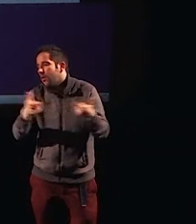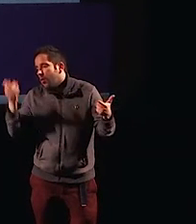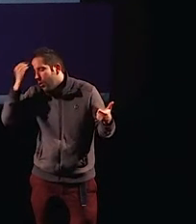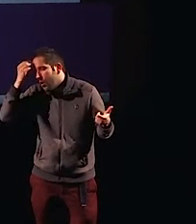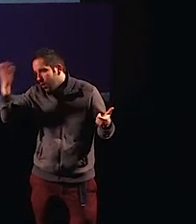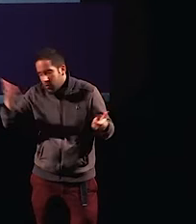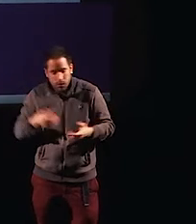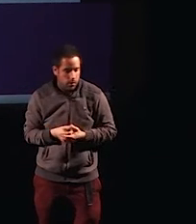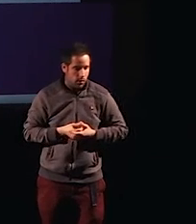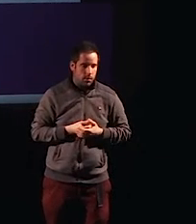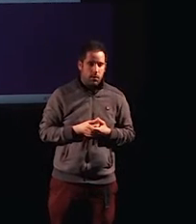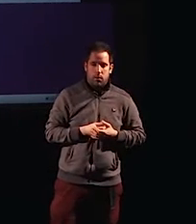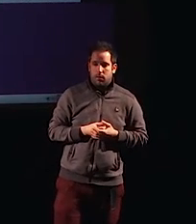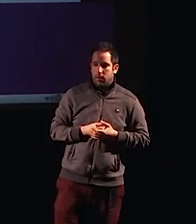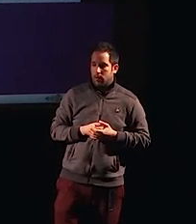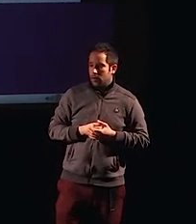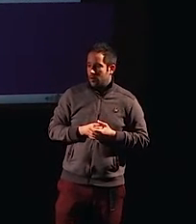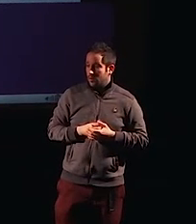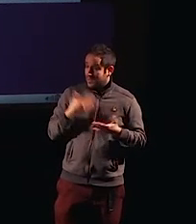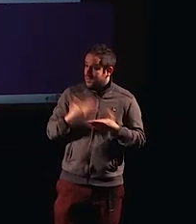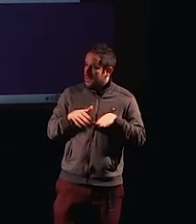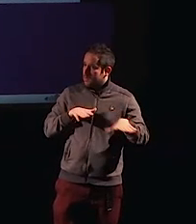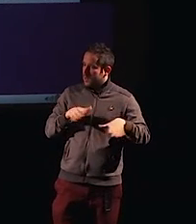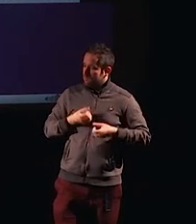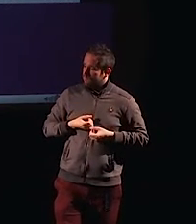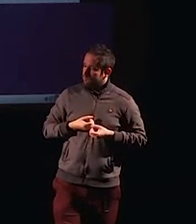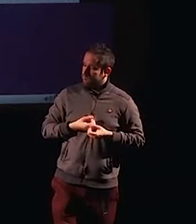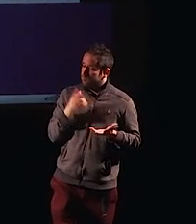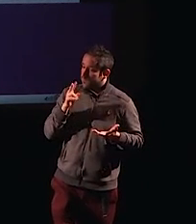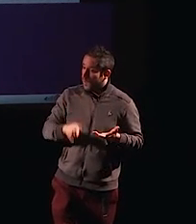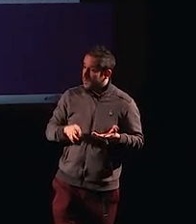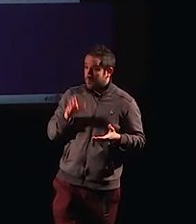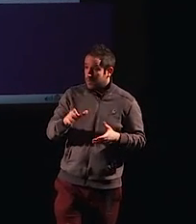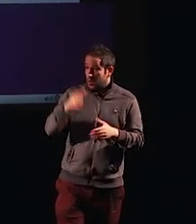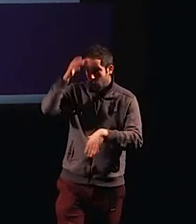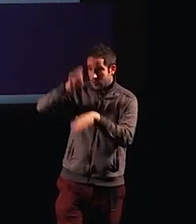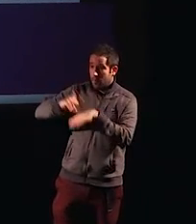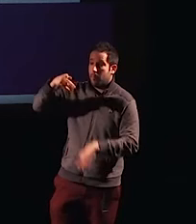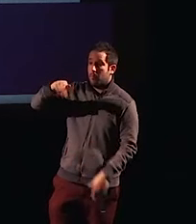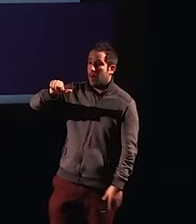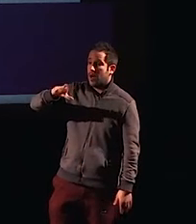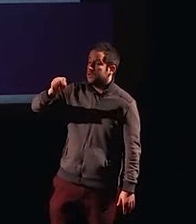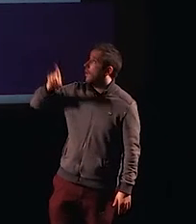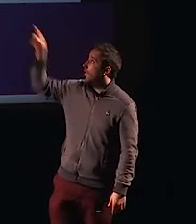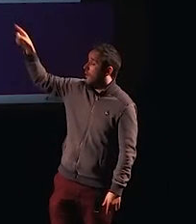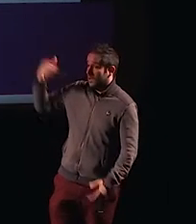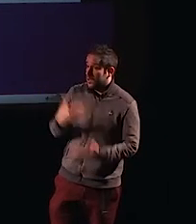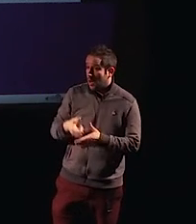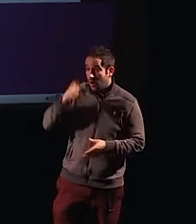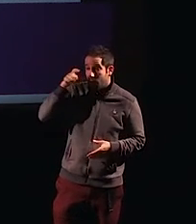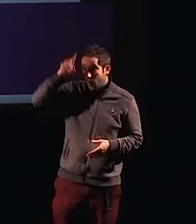voyez. Voilà. Pour moi, c'est vraiment ce geste-là qui est désigné par le concept de Parésia, tel que Foucault